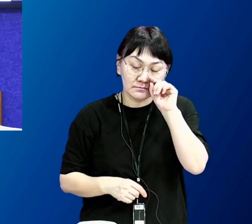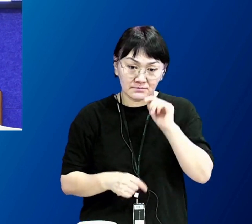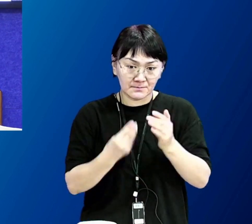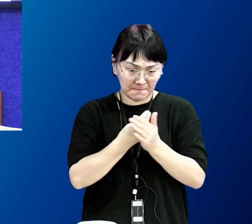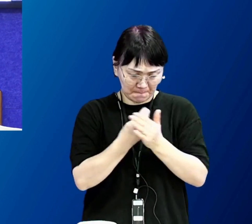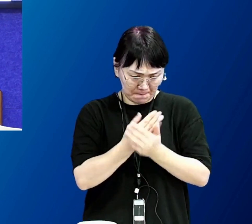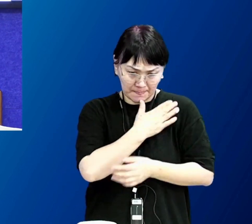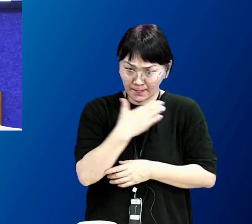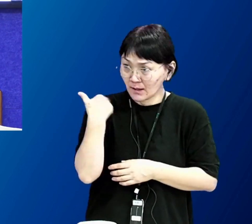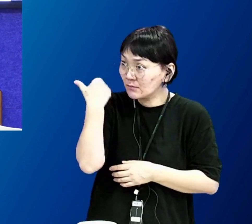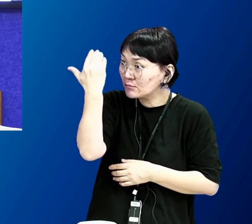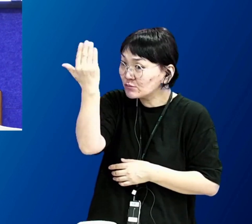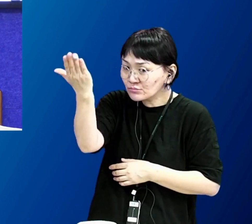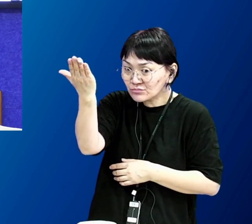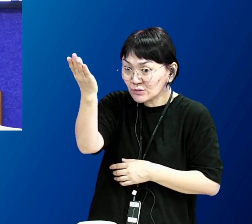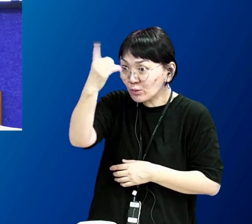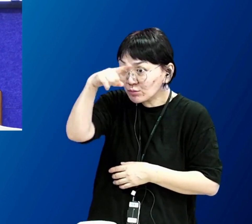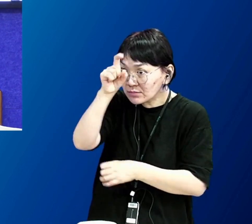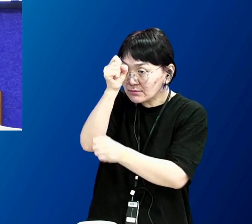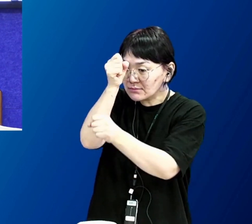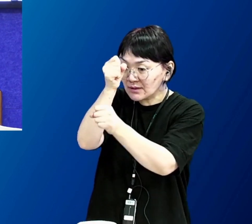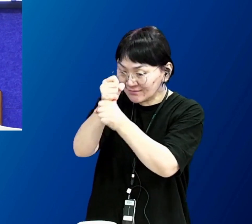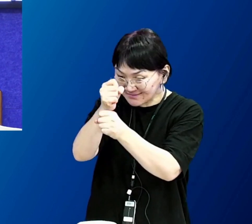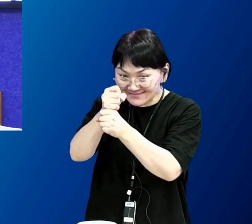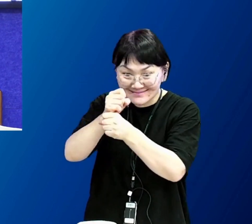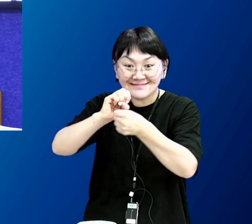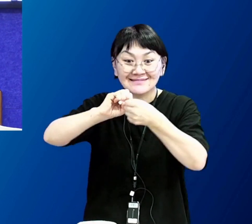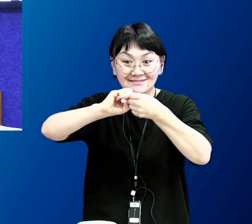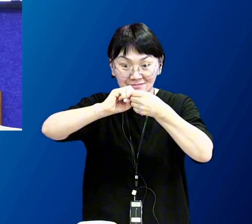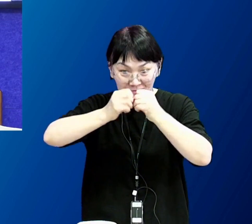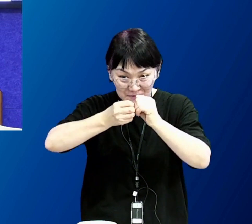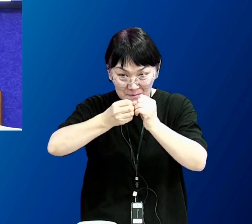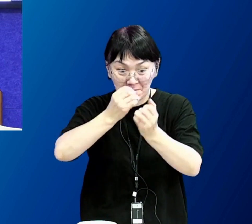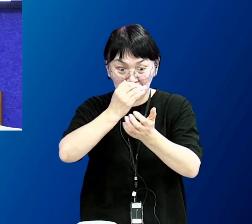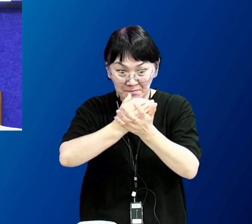Эзний хэрэгжилж байгаа бурхны ажлыг хийж байгаа урд байгаа хүмүүсээ